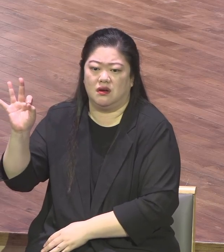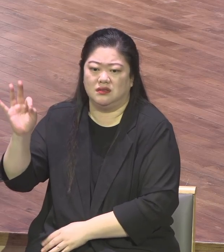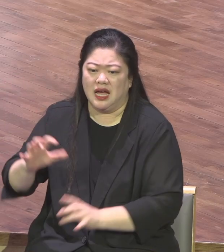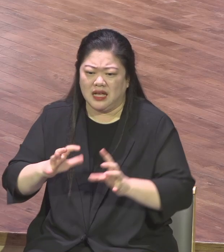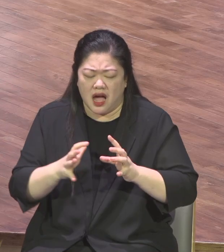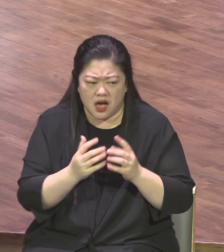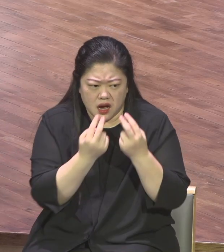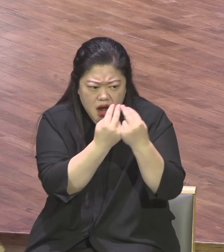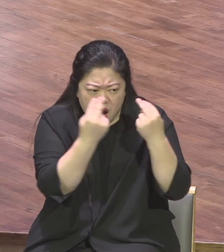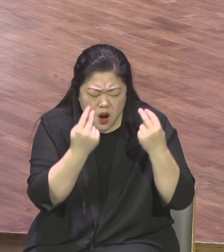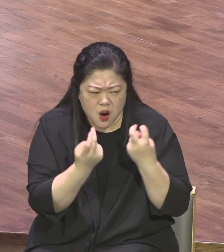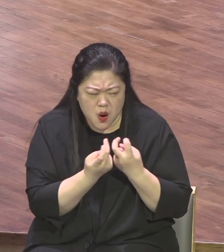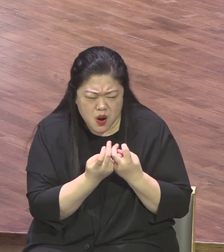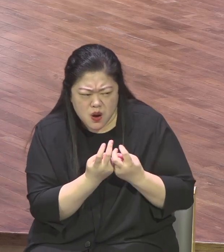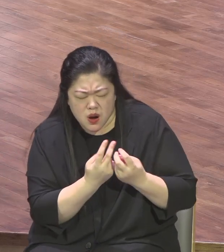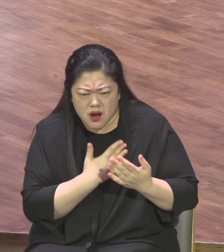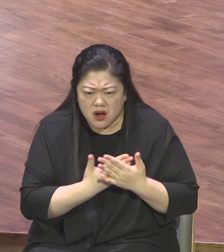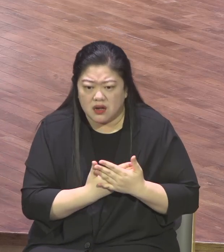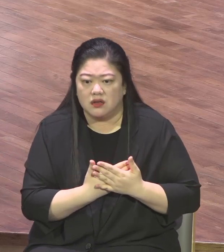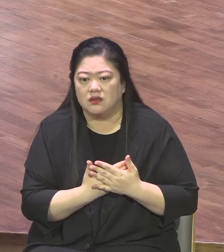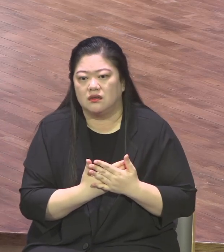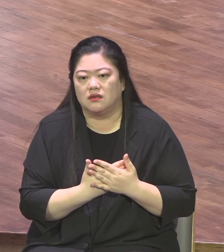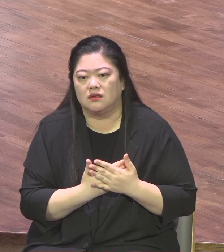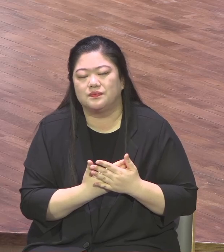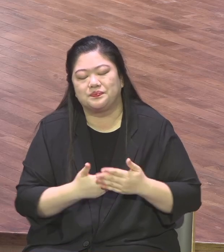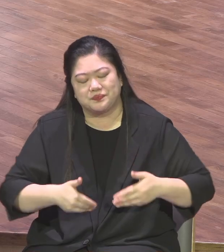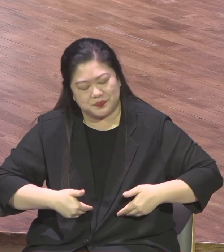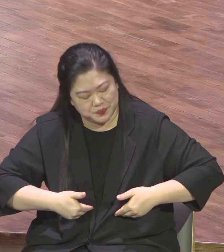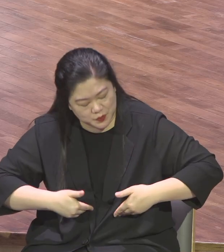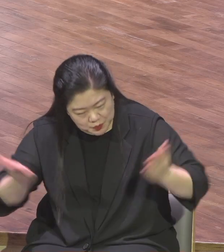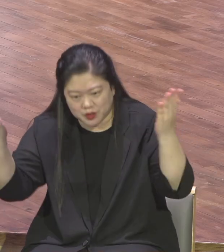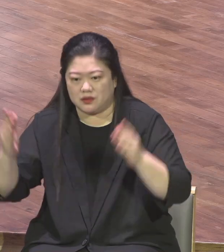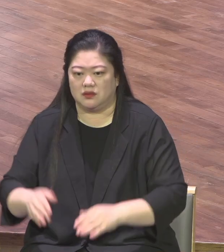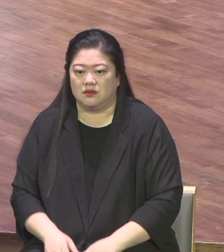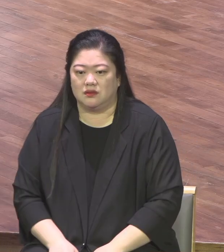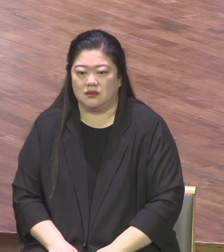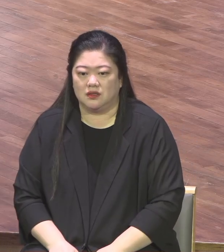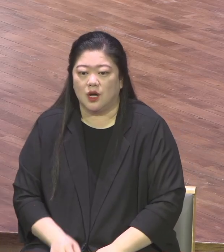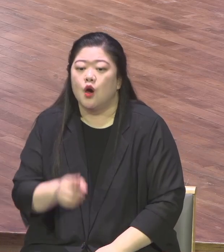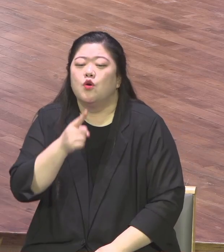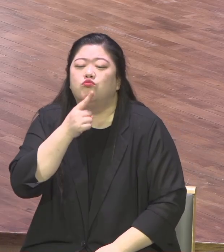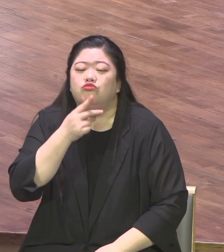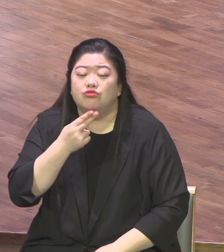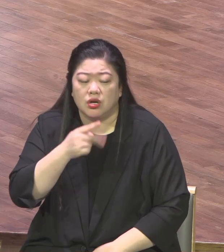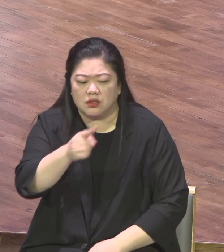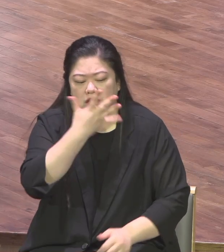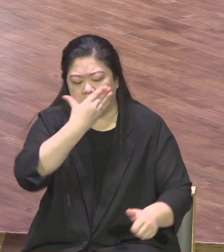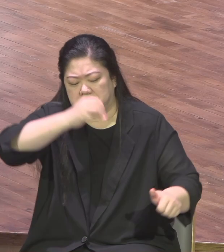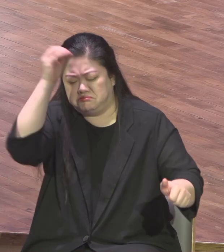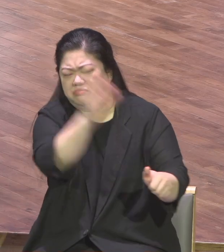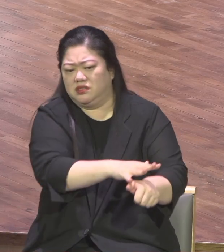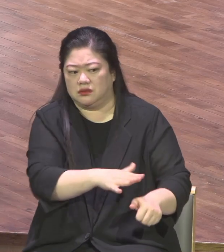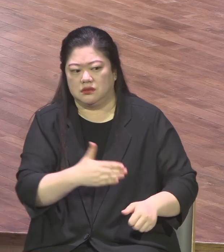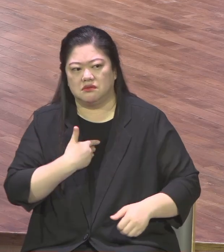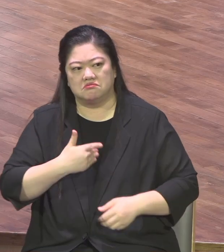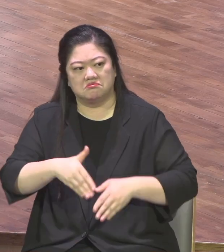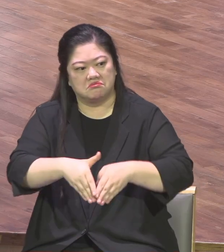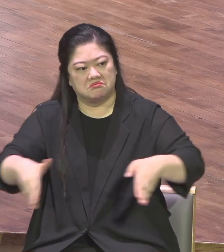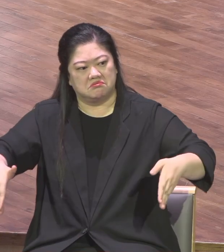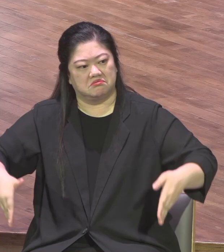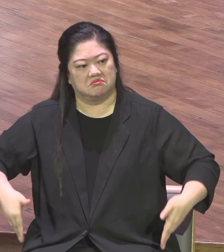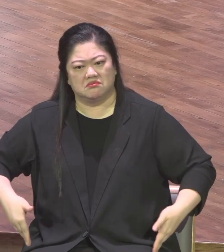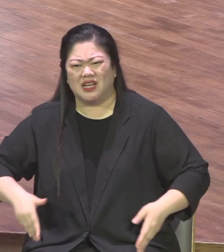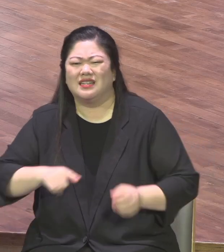하나님이 나를 기업으로 삼으셨다. 나를 기업으로 삼으셨다는 이 속에 이 의미가 엄청 크잖아요. 이게 무슨